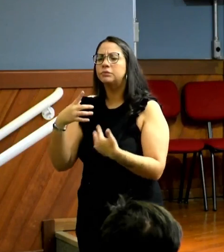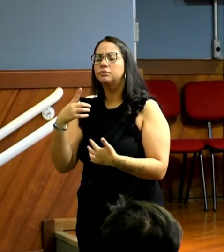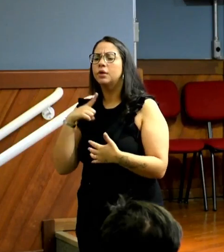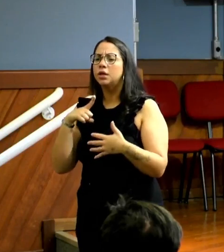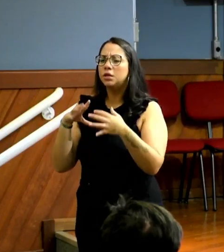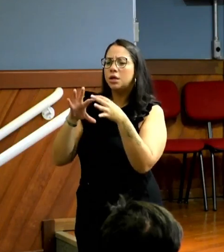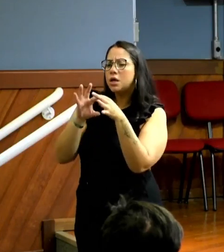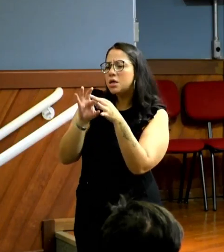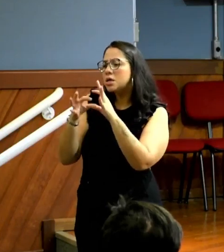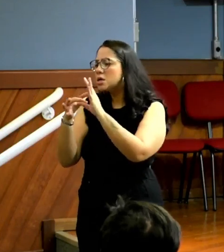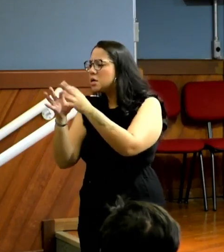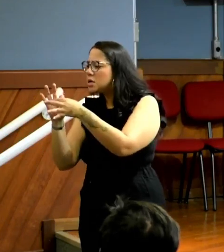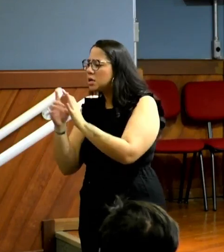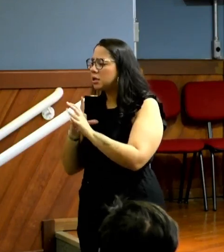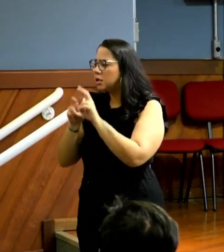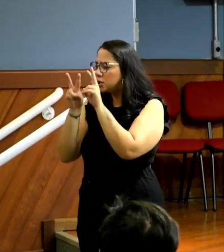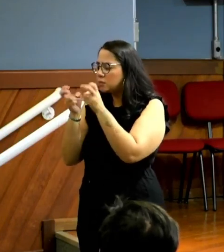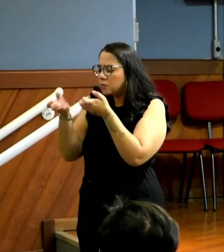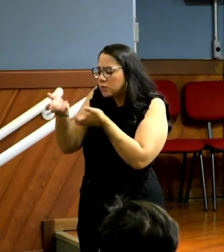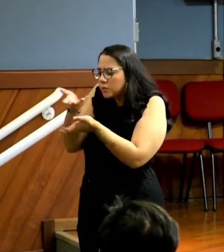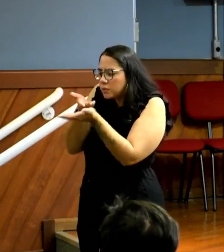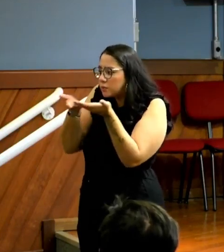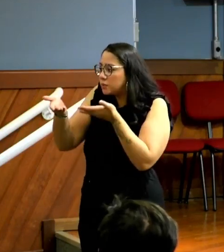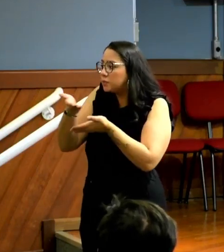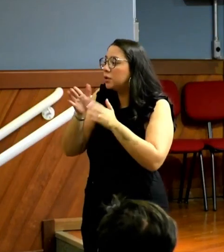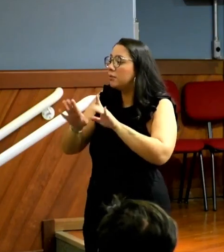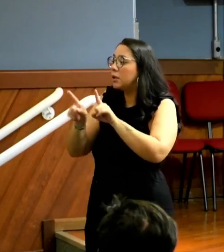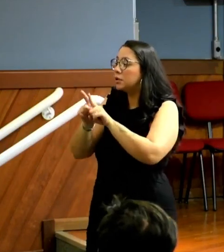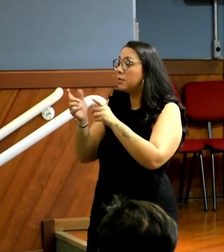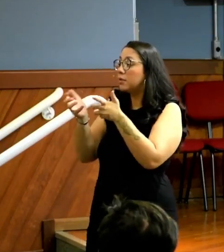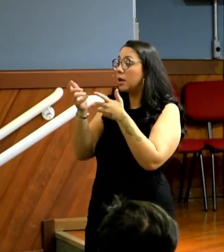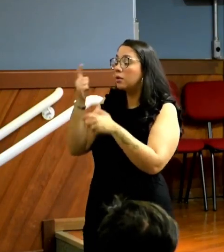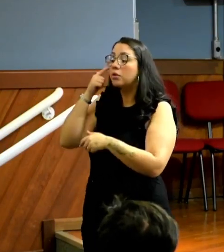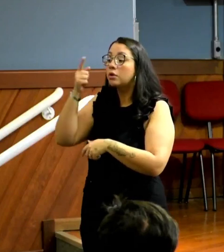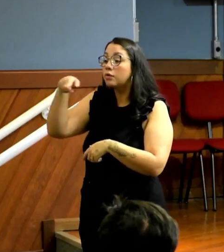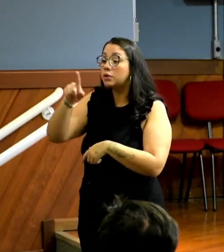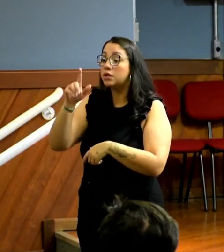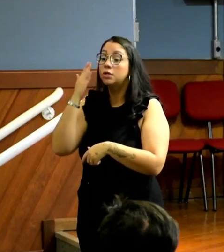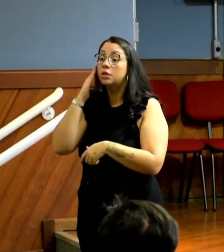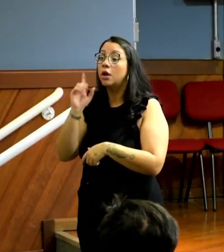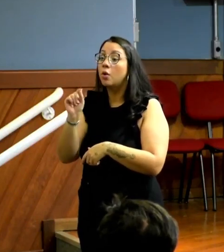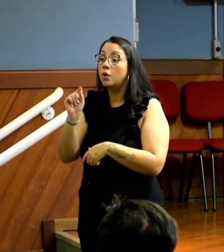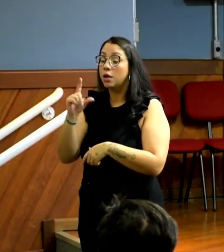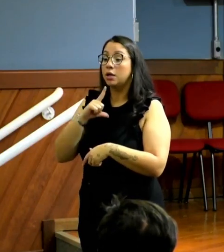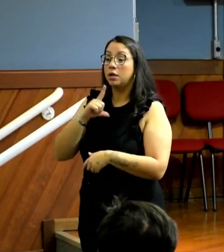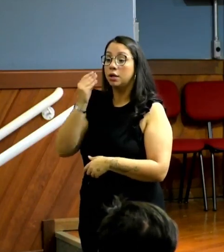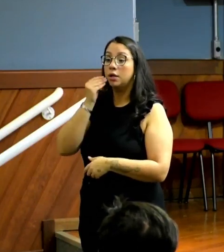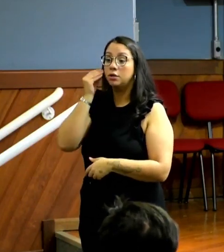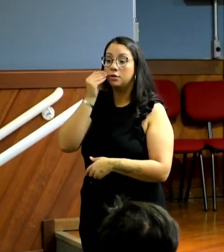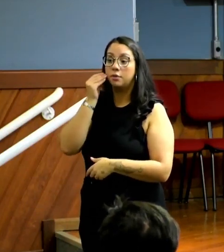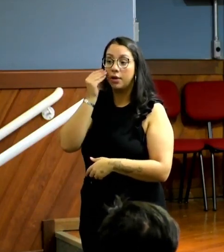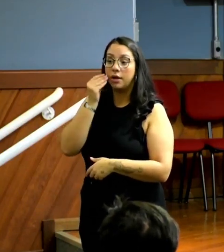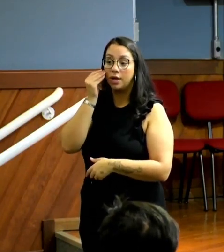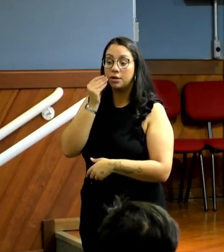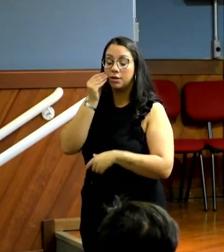né, estarão de alguma forma compartilhados. Né, mas eu queria também que vocês entendessem que essa experiência que eu estou compartilhando de